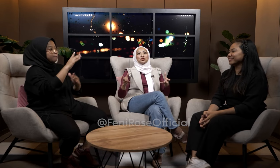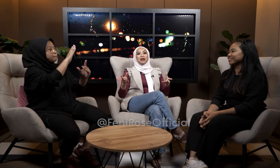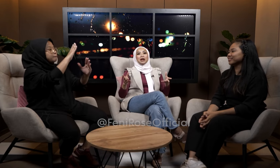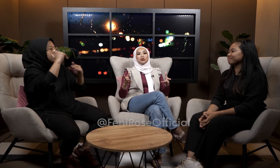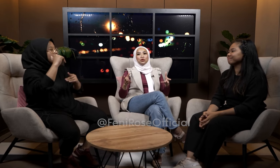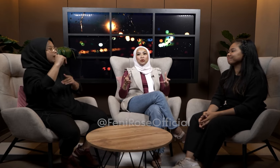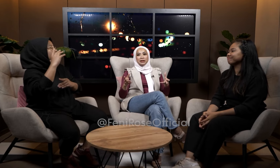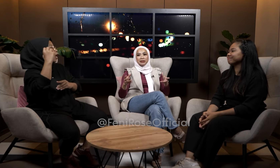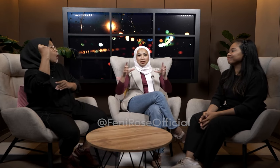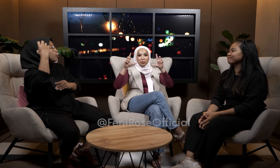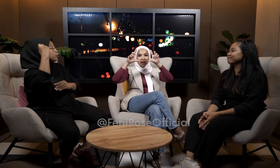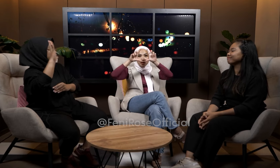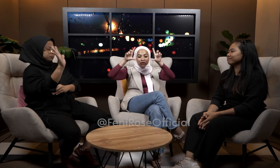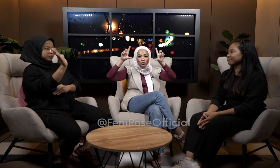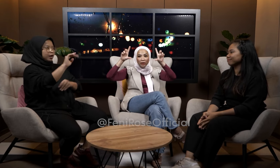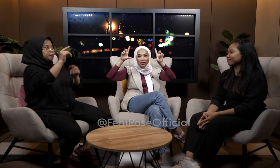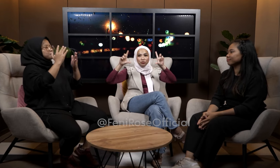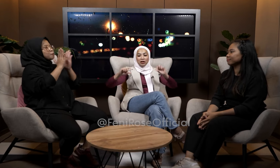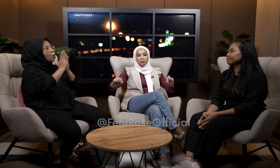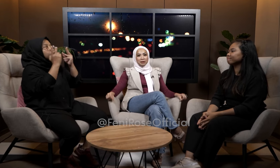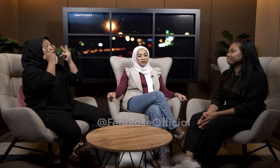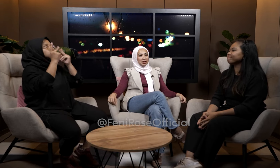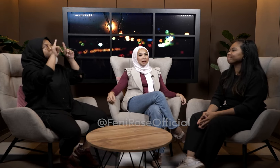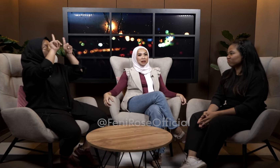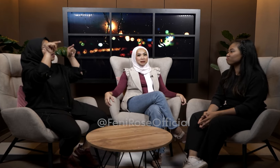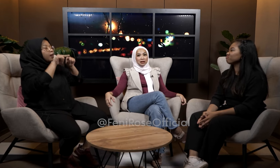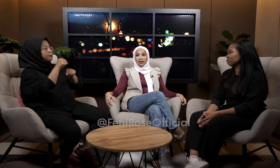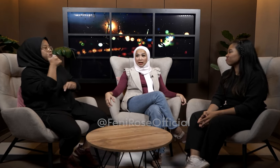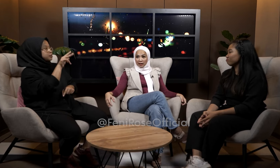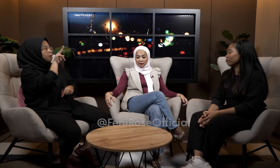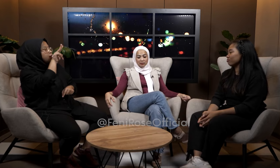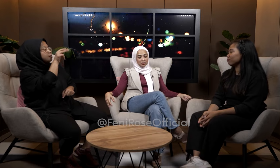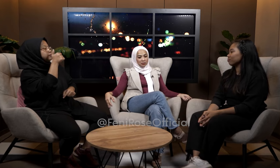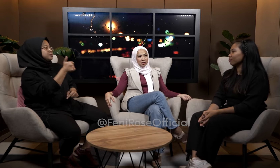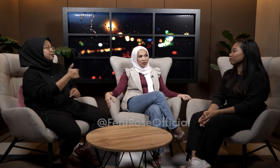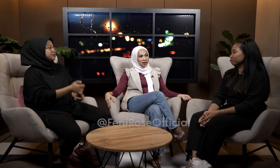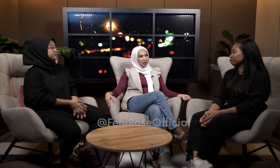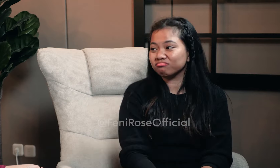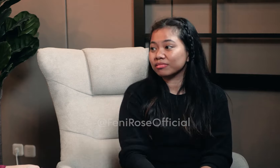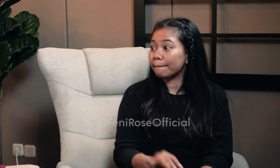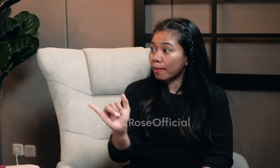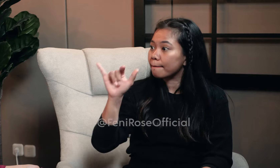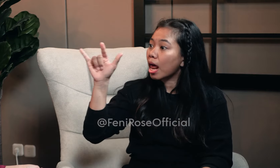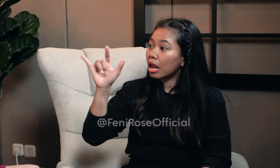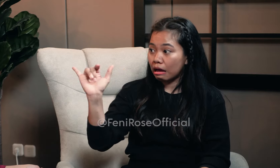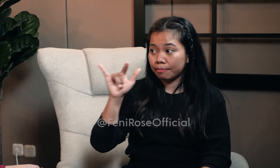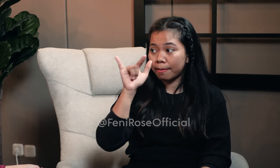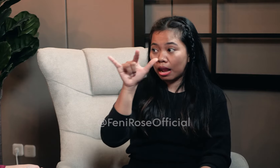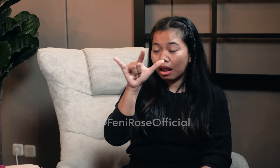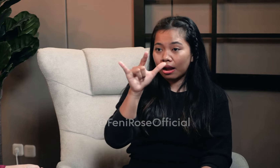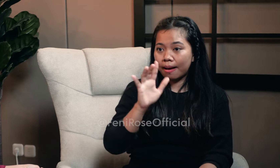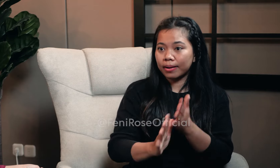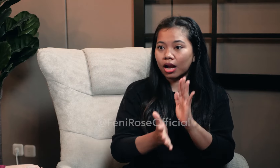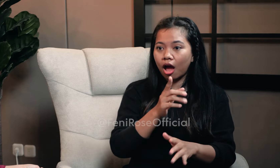cuman audio aja tapi ada visualnya juga Biar bisa terlihat gitu ya Iya betul sama di bandara juga